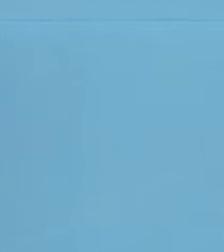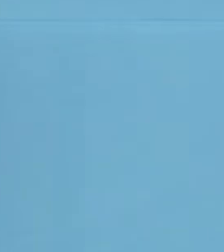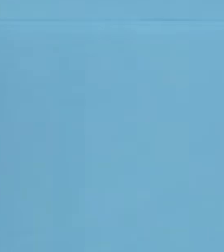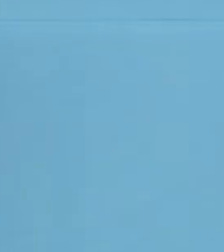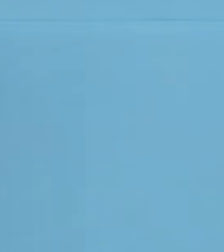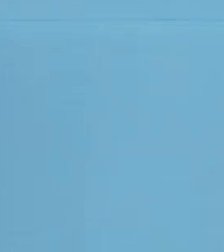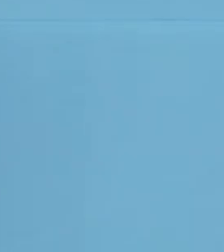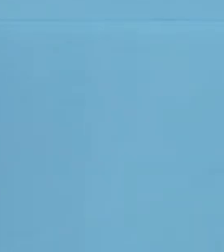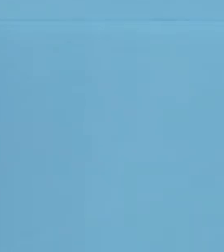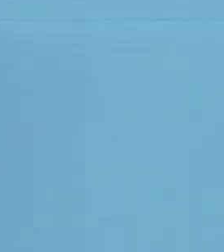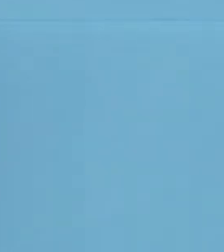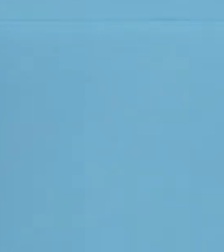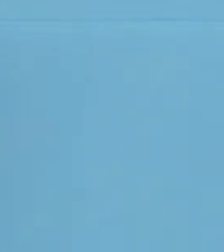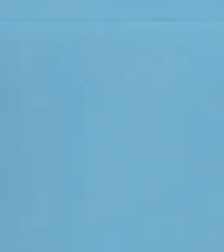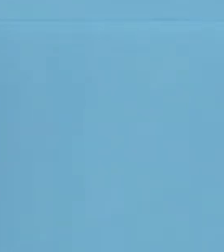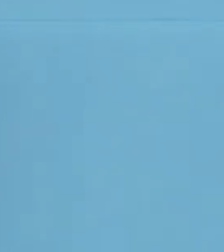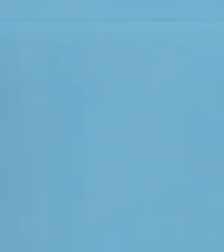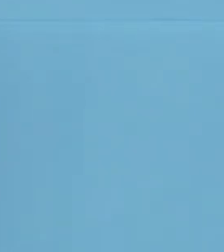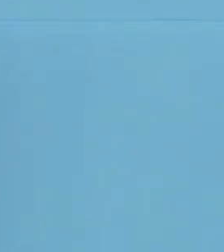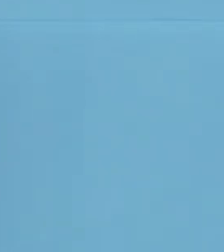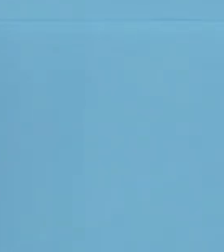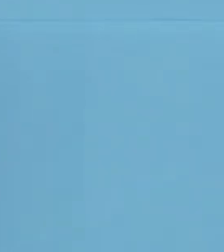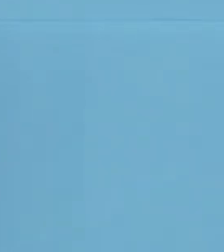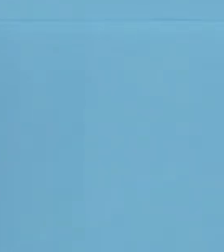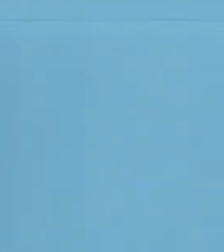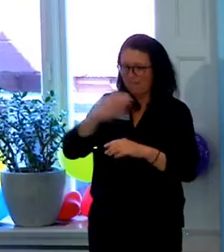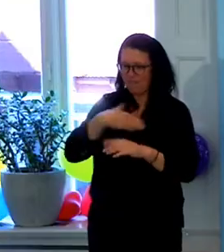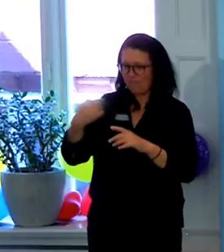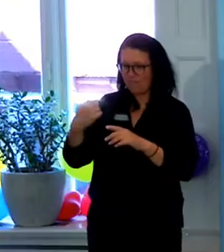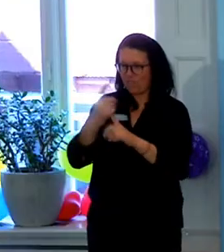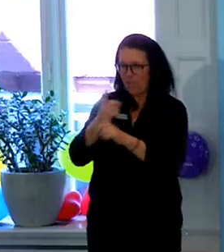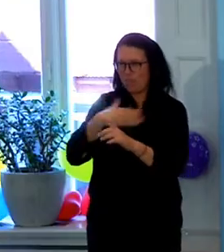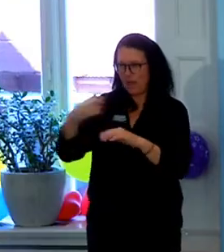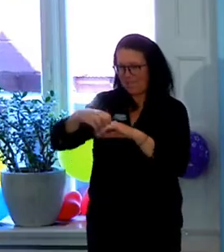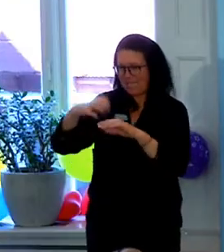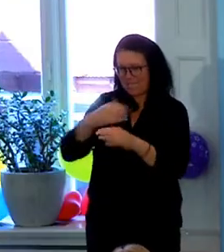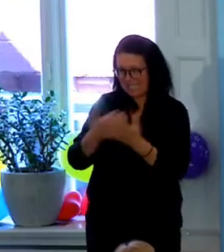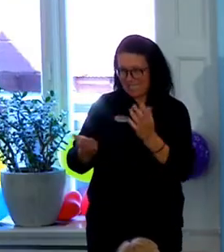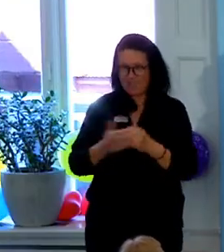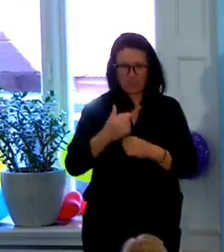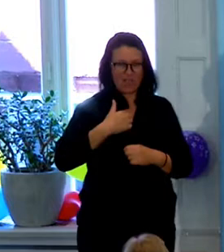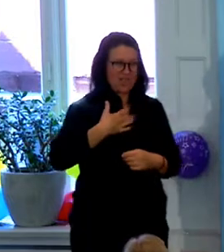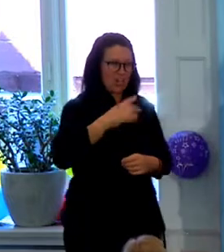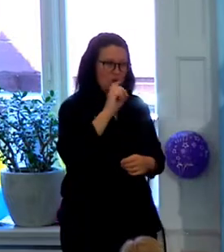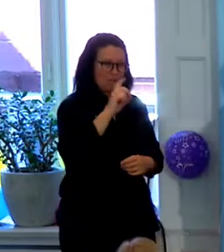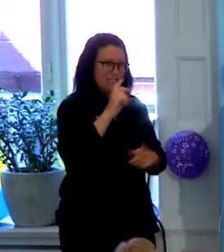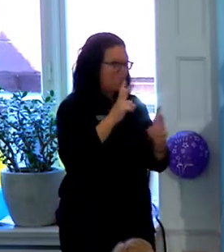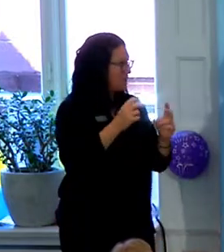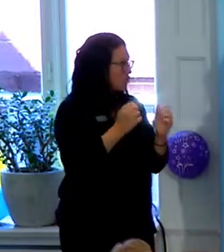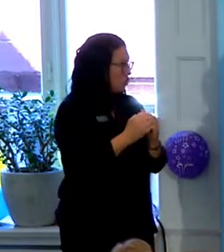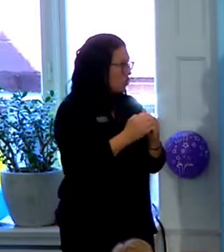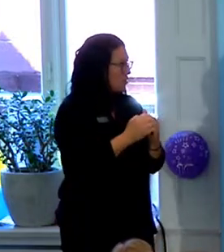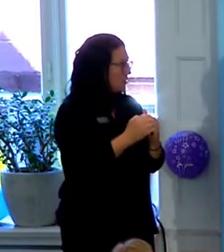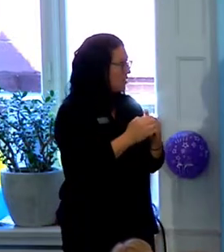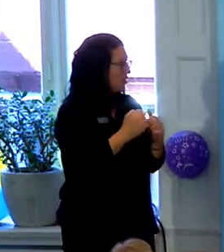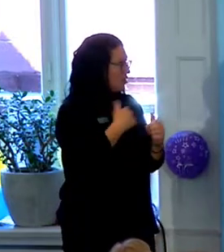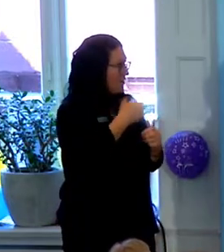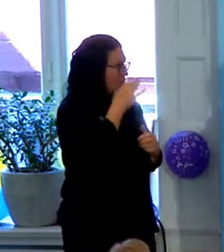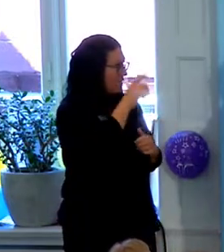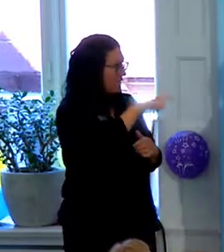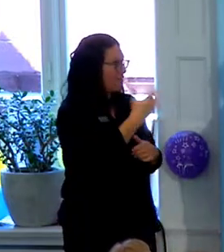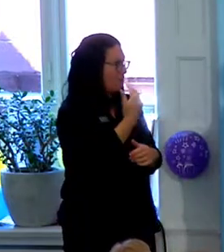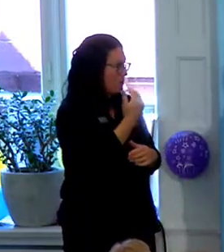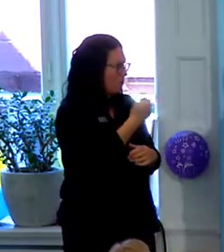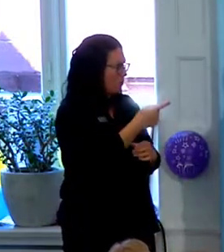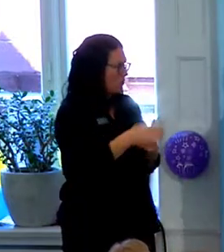är fel, det här går inte i enlighet med de värderingarna vi har i vårt samhälle. Helen, kan jag få kommentar på precis samma sak här som jag frågade